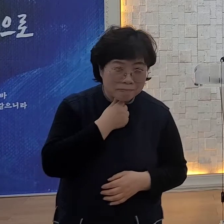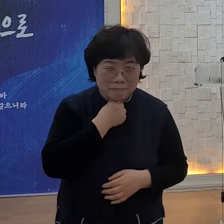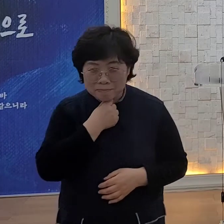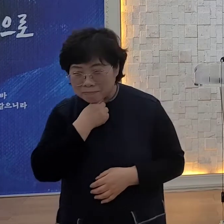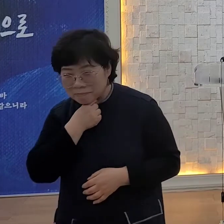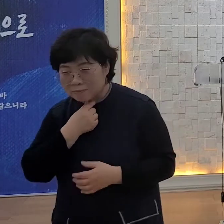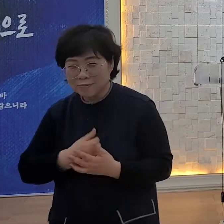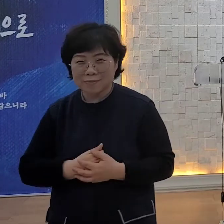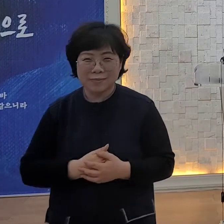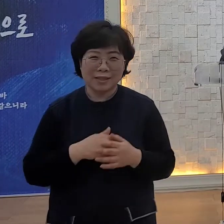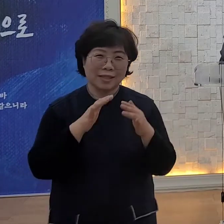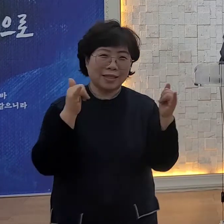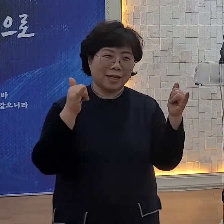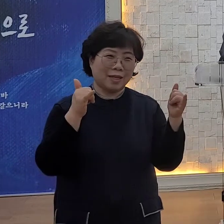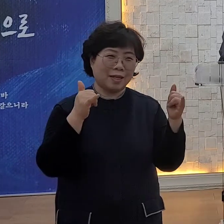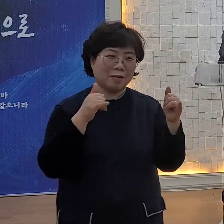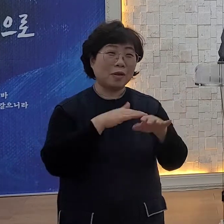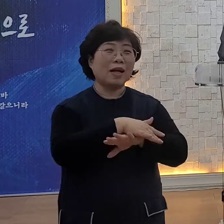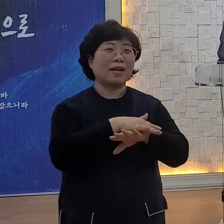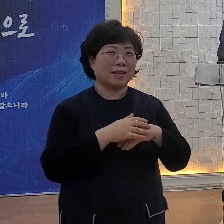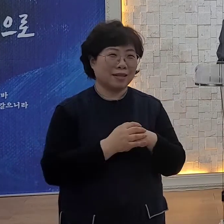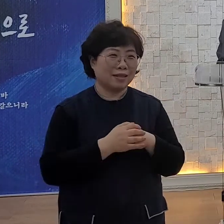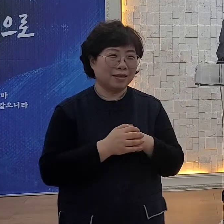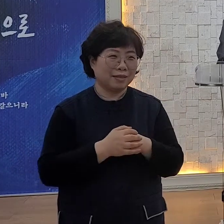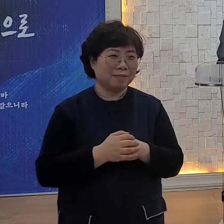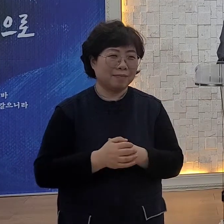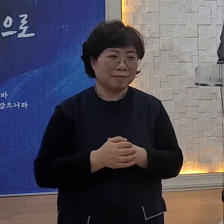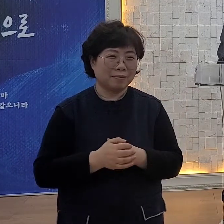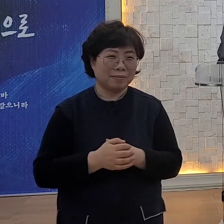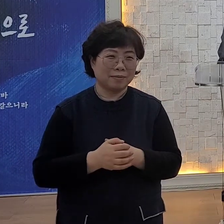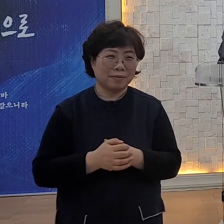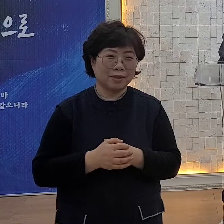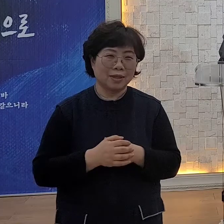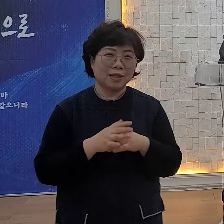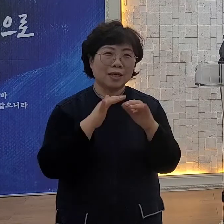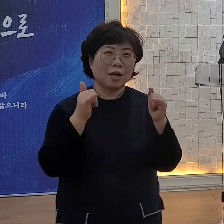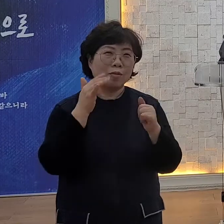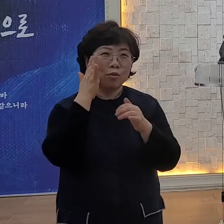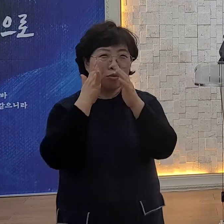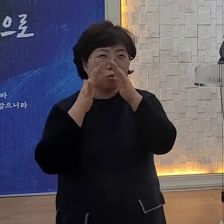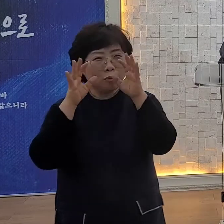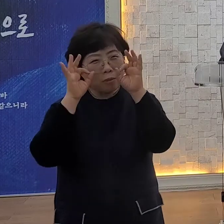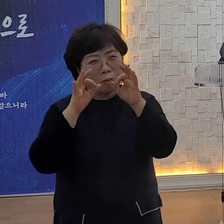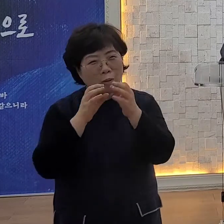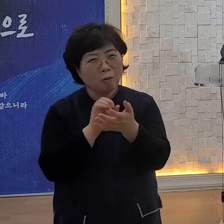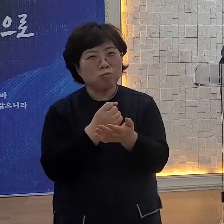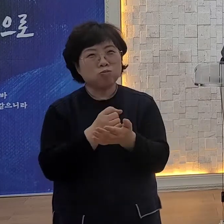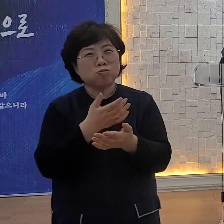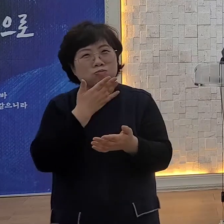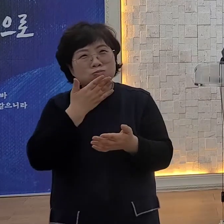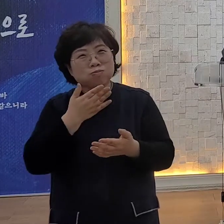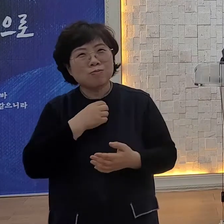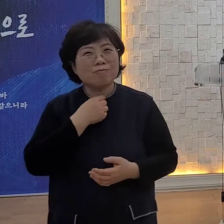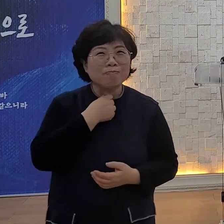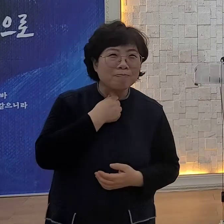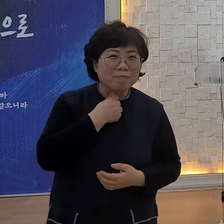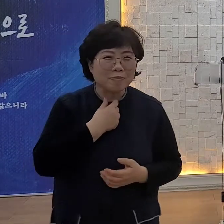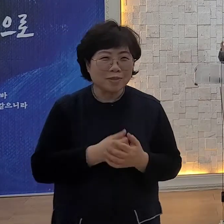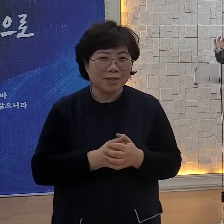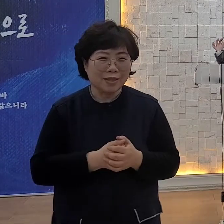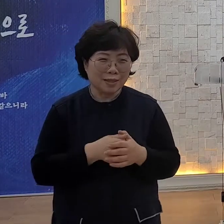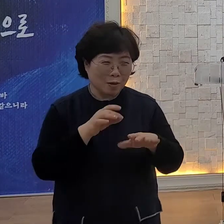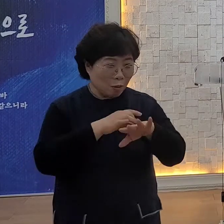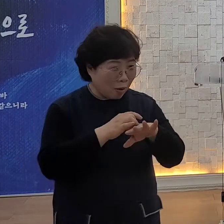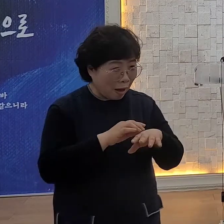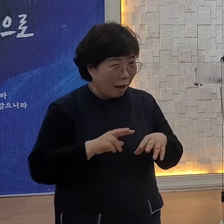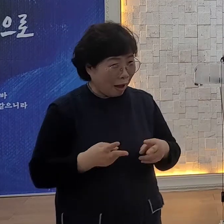그렇게 만들어져 이유가 없어요. 사람은 풀을 봐도 어떤 사람은 막 비빔밥 해 먹는다고 막 엄마 풀을 다 뜯는 또